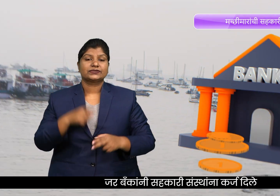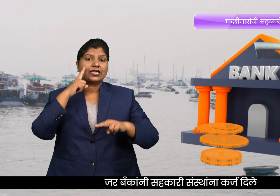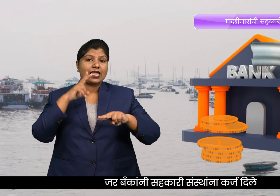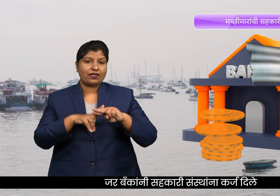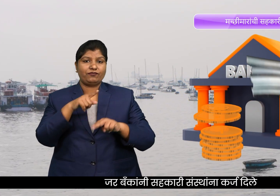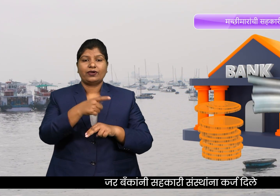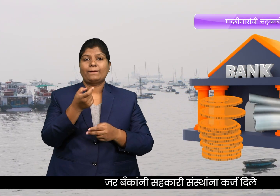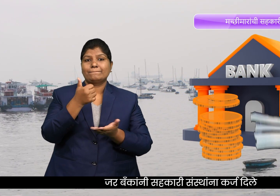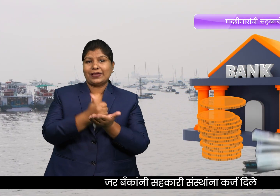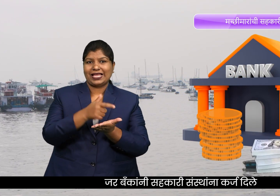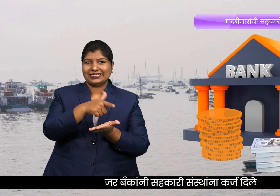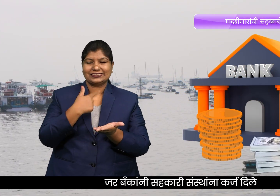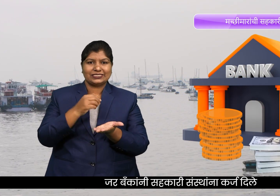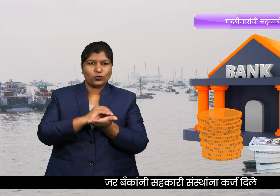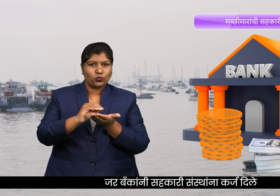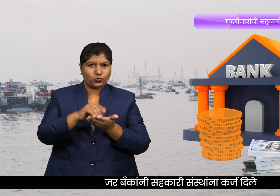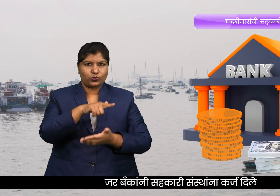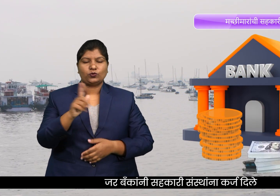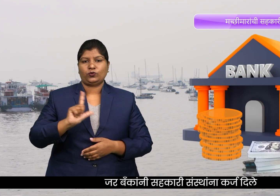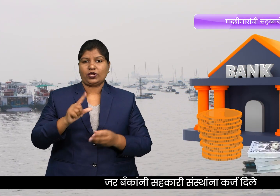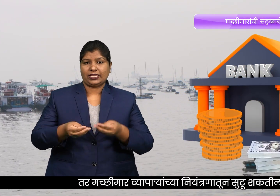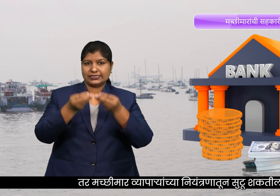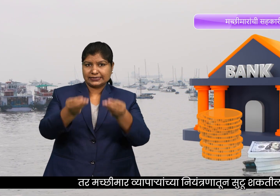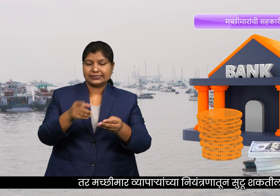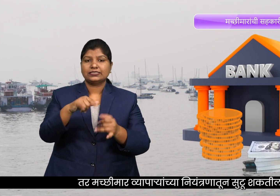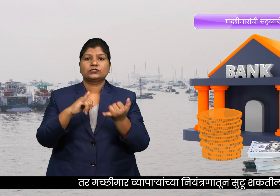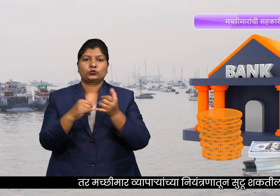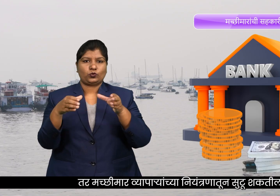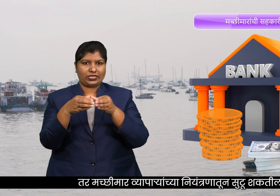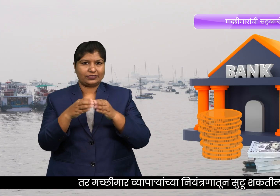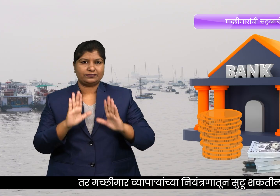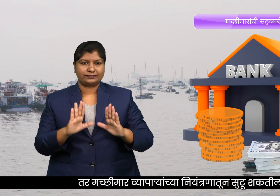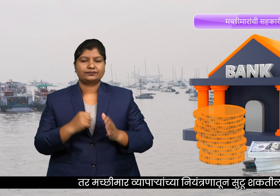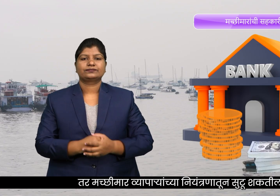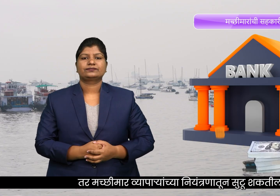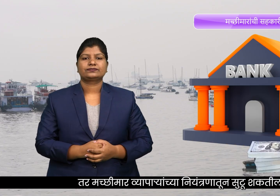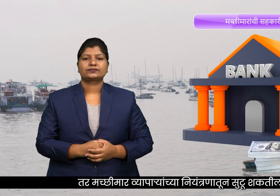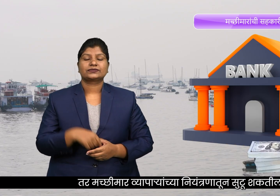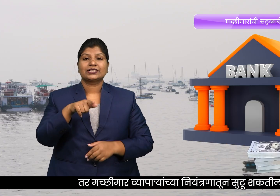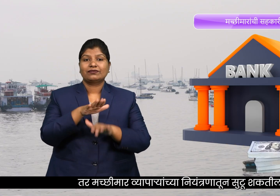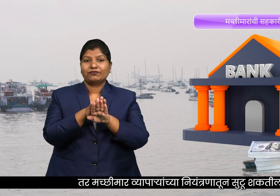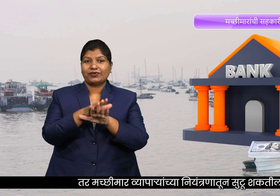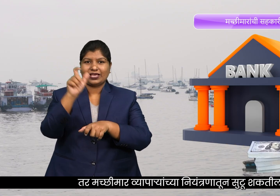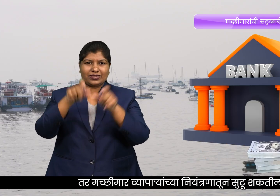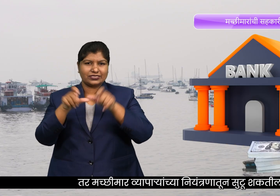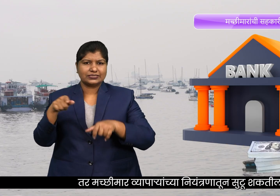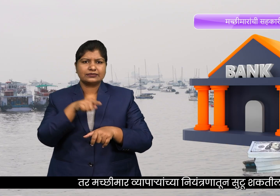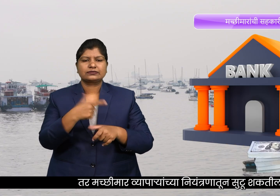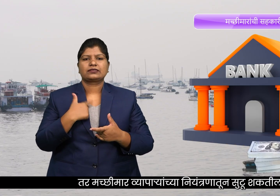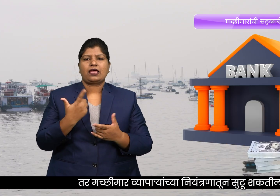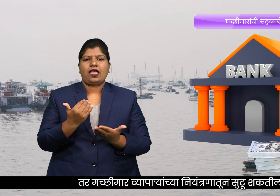जर बँकांनी सहकारी संस्थांना कर्ज दिला तर मच्छीमार व्यापाऱ्यांना नियंत्रणातून सुटू